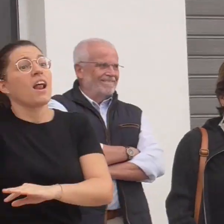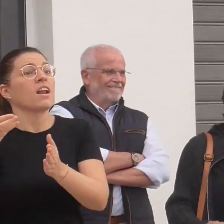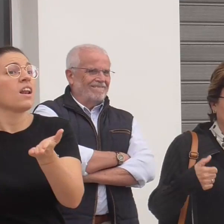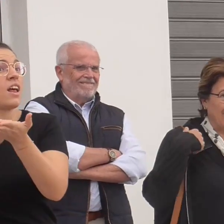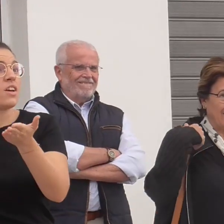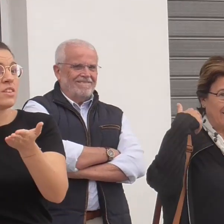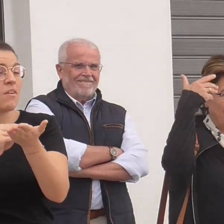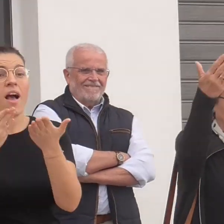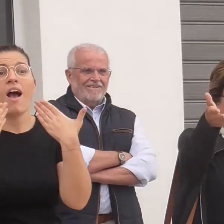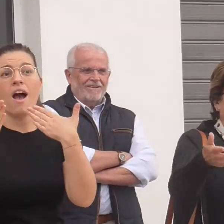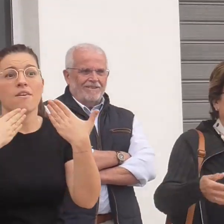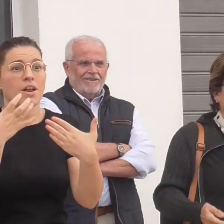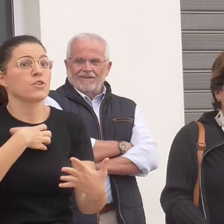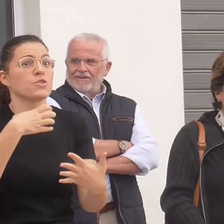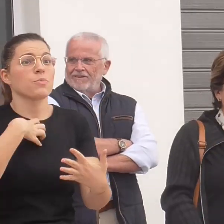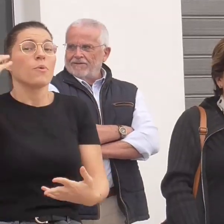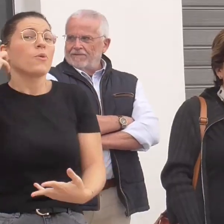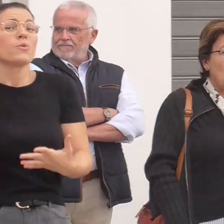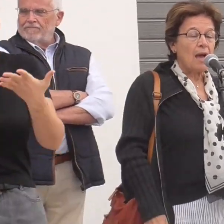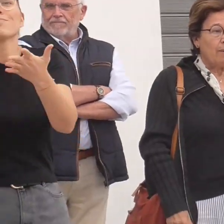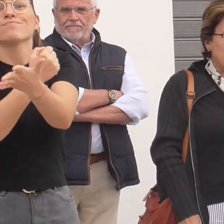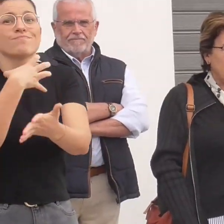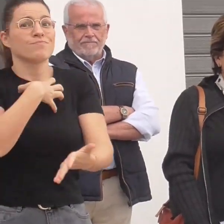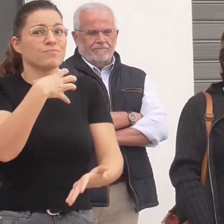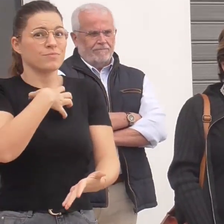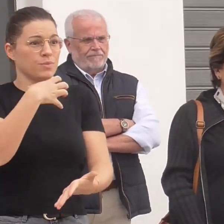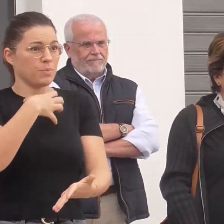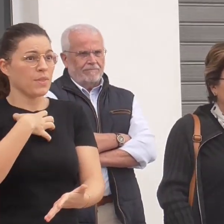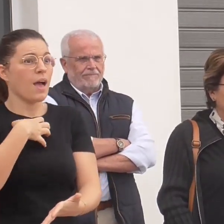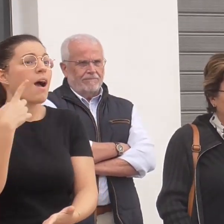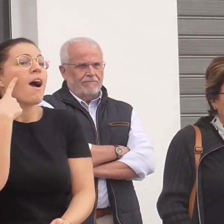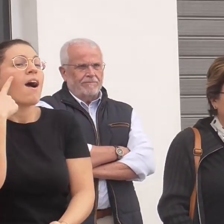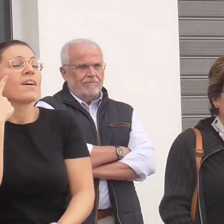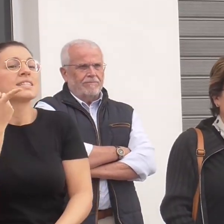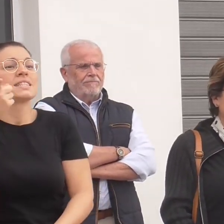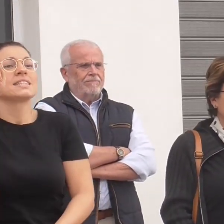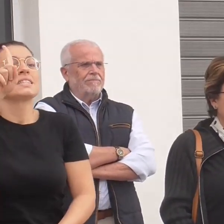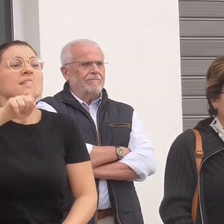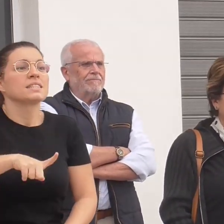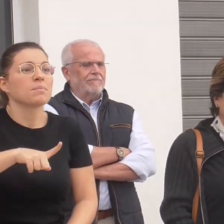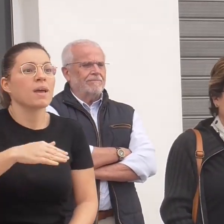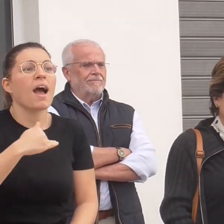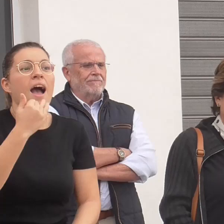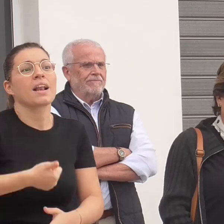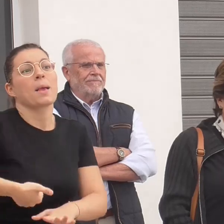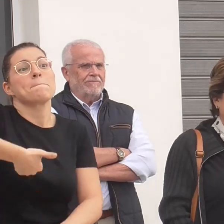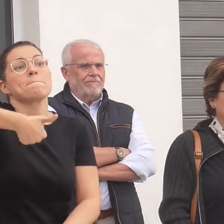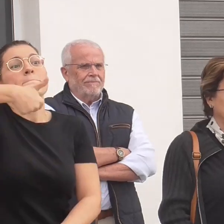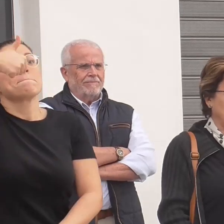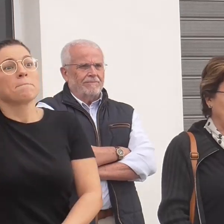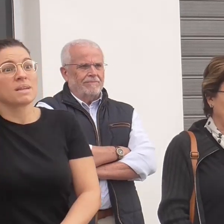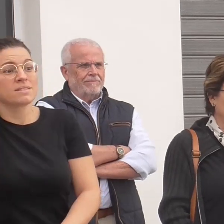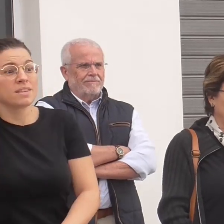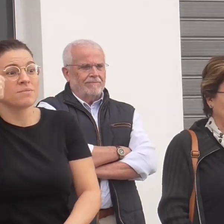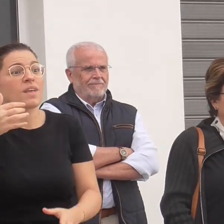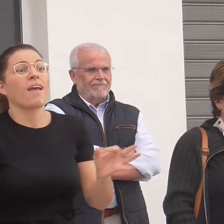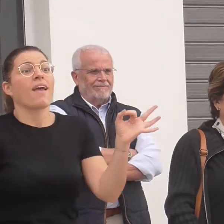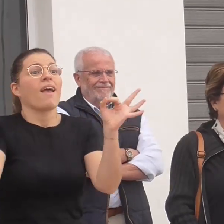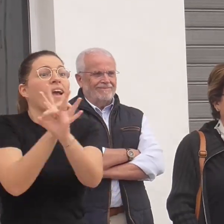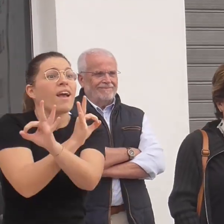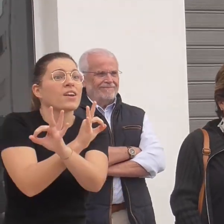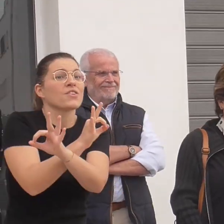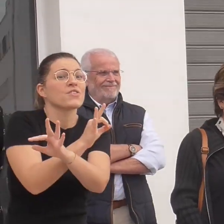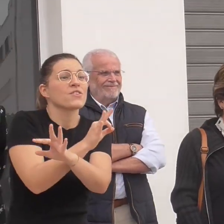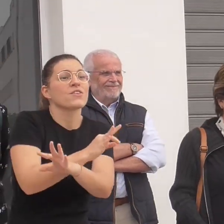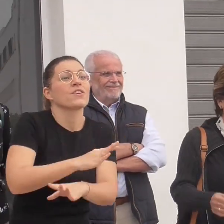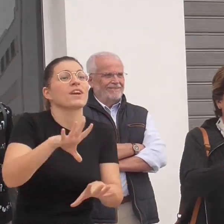hablar, que llegara a todos. A ver si también alguien más aprende de sus errores. Y miro